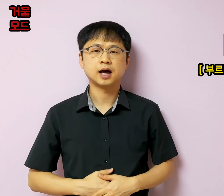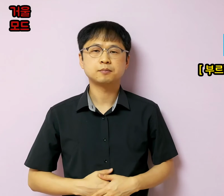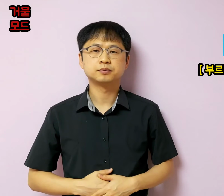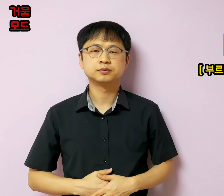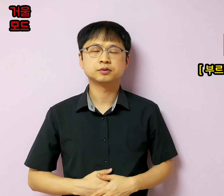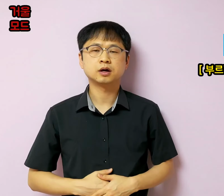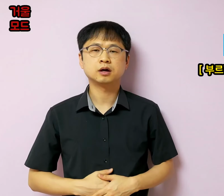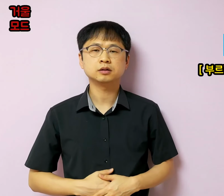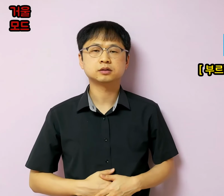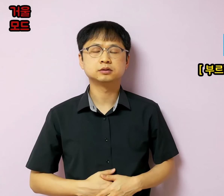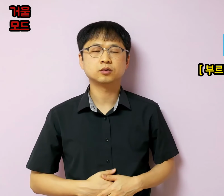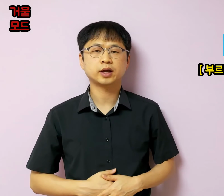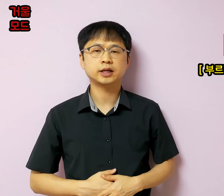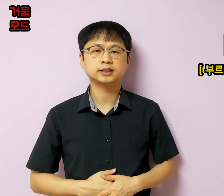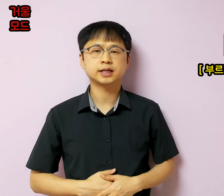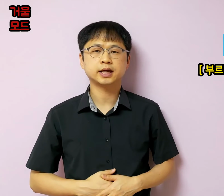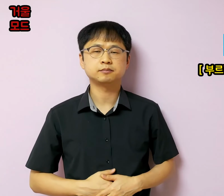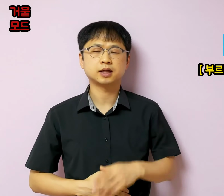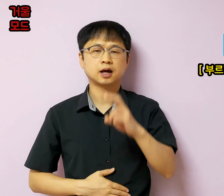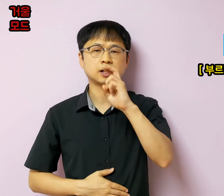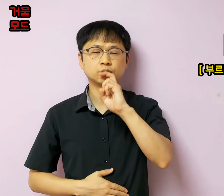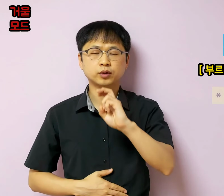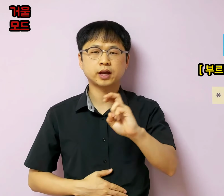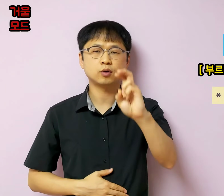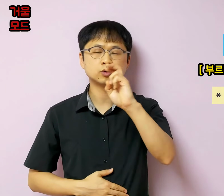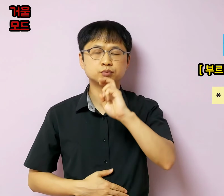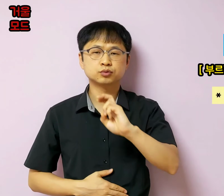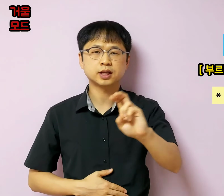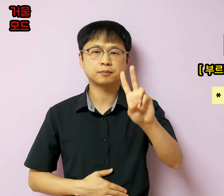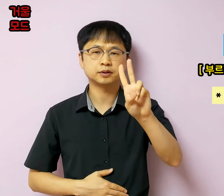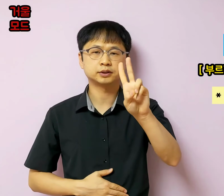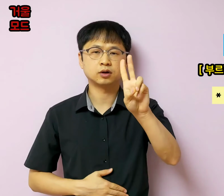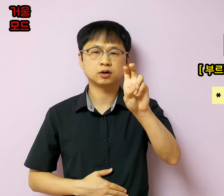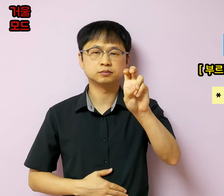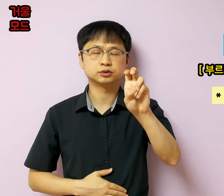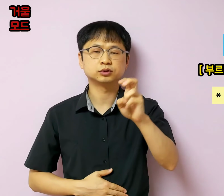가사. 부르던 그 노래는 이젠입니다. 아까 노래 혹은 부르다 배웠죠. 검지 중지